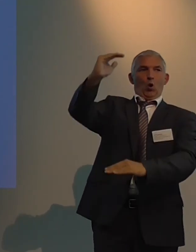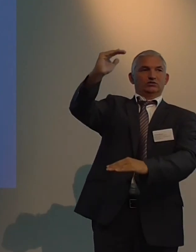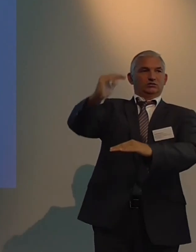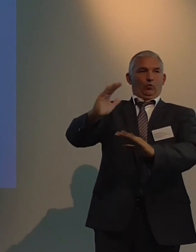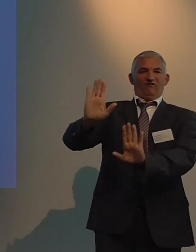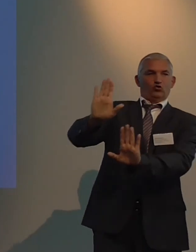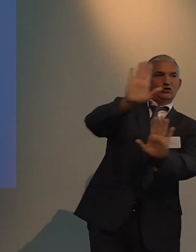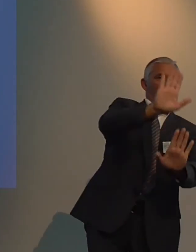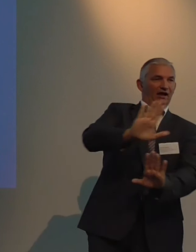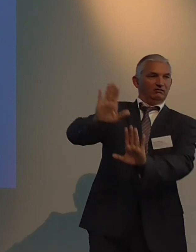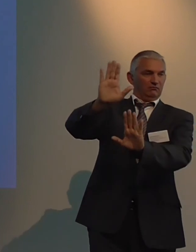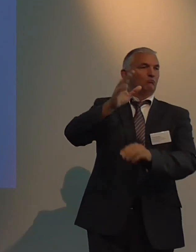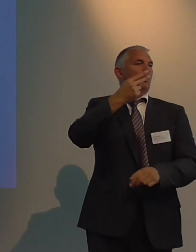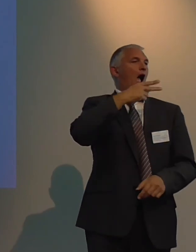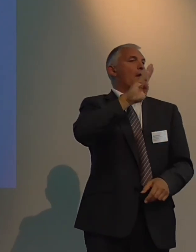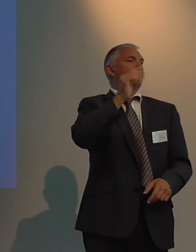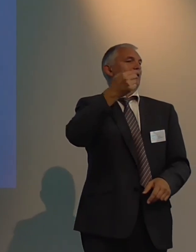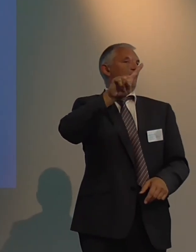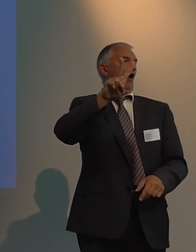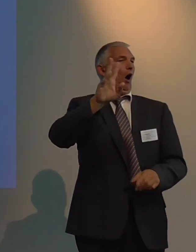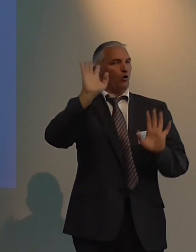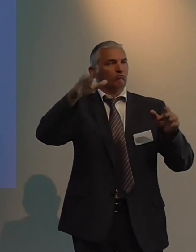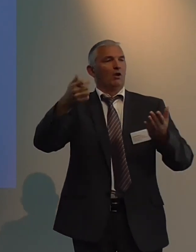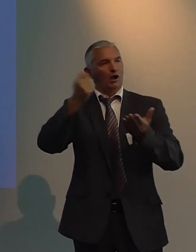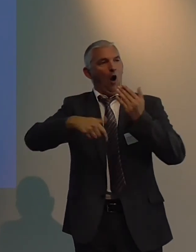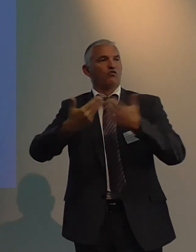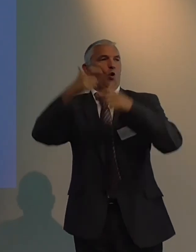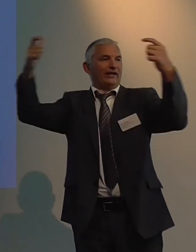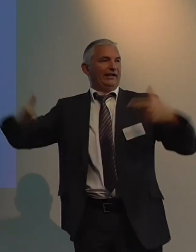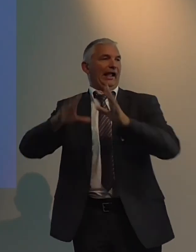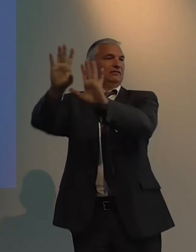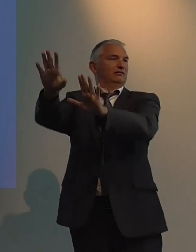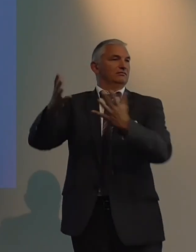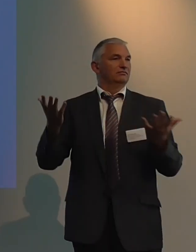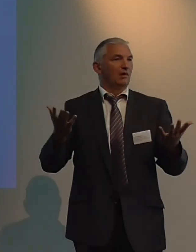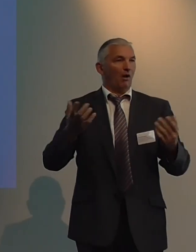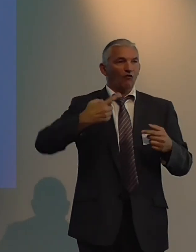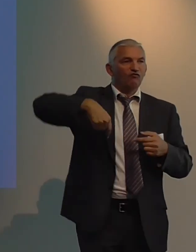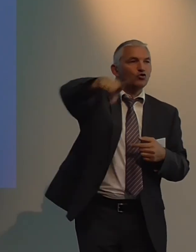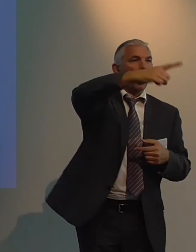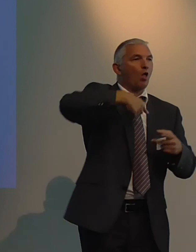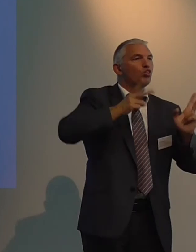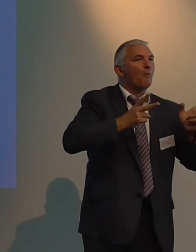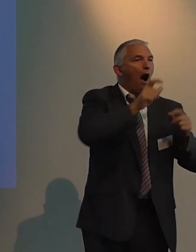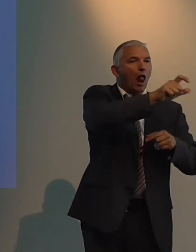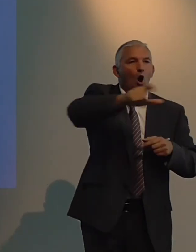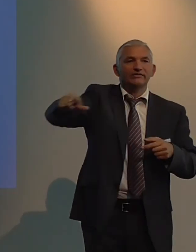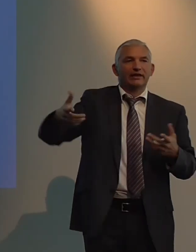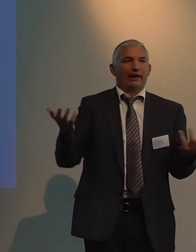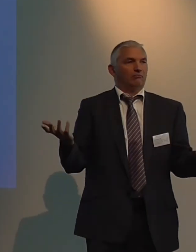muss. Also ich habe sicherlich im HBBTV die Möglichkeit, den Dolmetscher entsprechend größer zu machen, das entsprechend